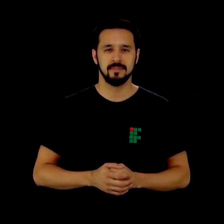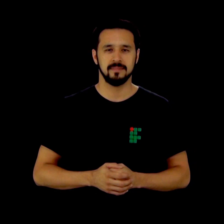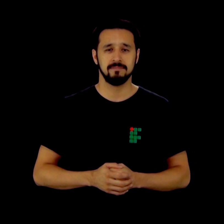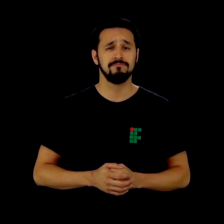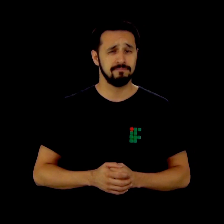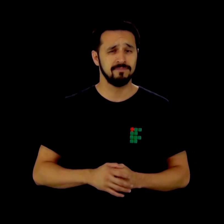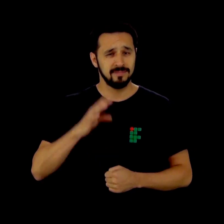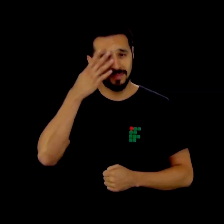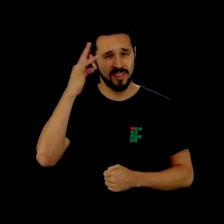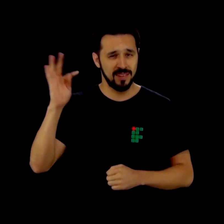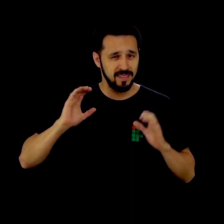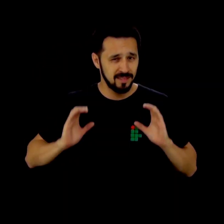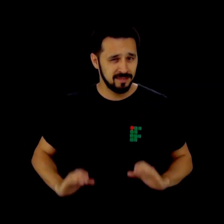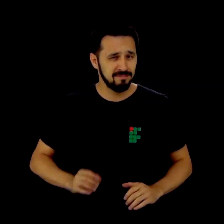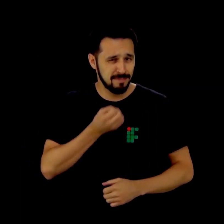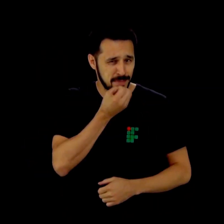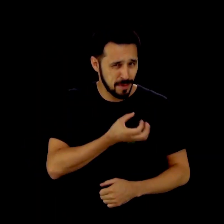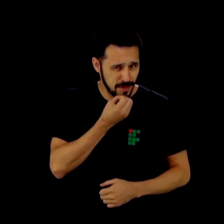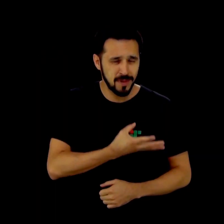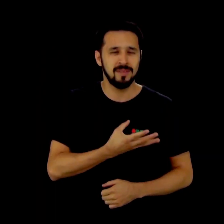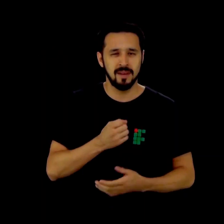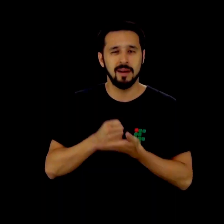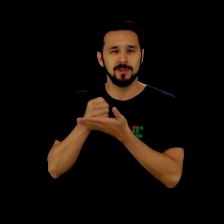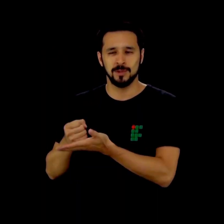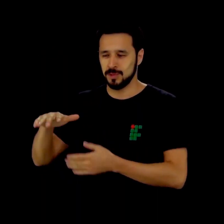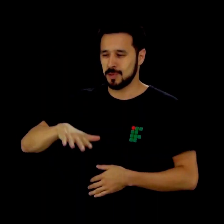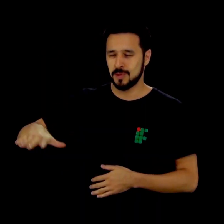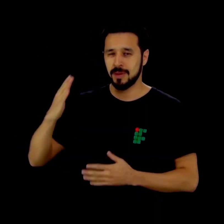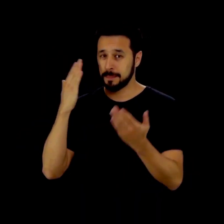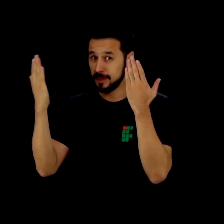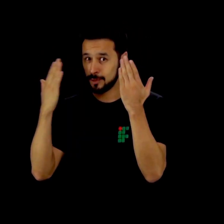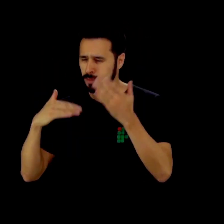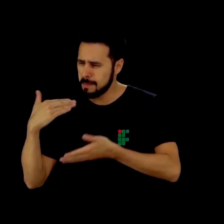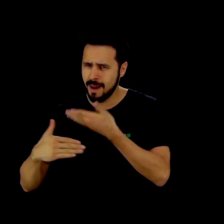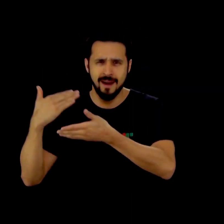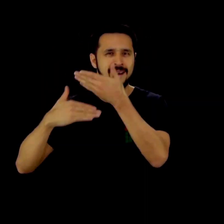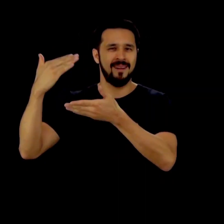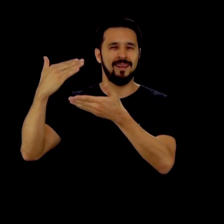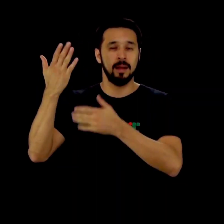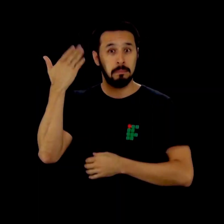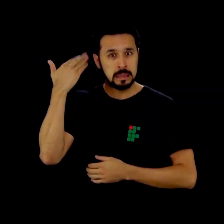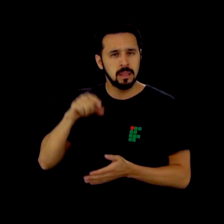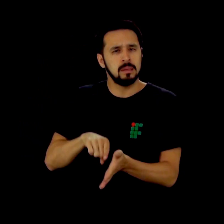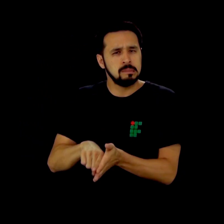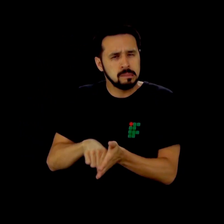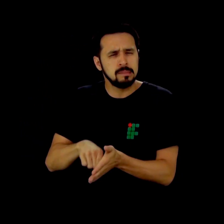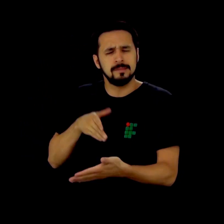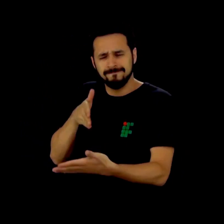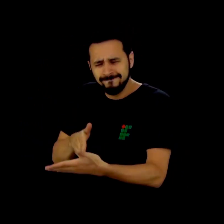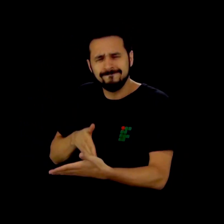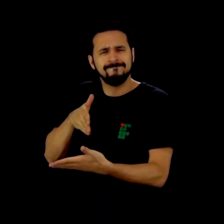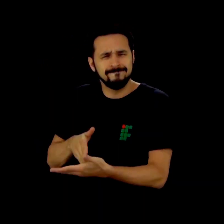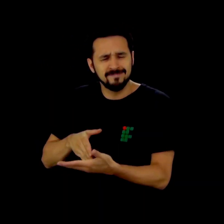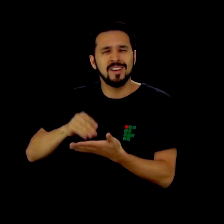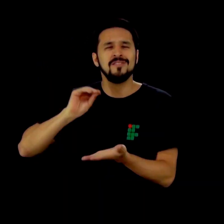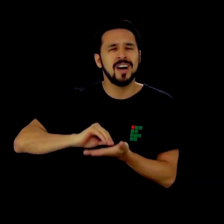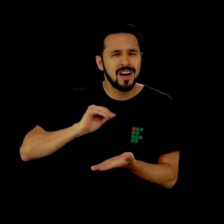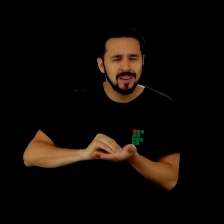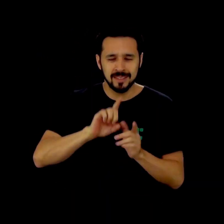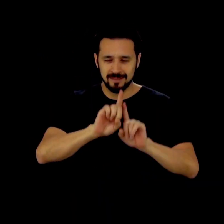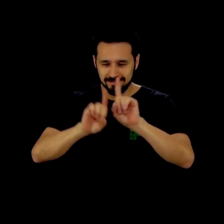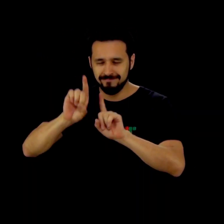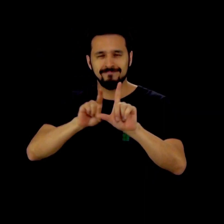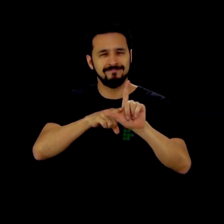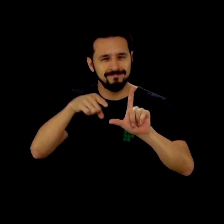O behaviorismo deu à psicologia a consistência que os psicólogos da época vinham buscando. Ou seja,